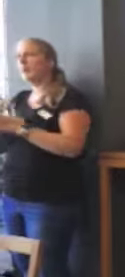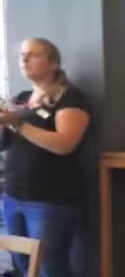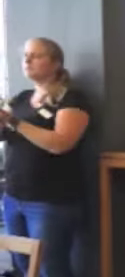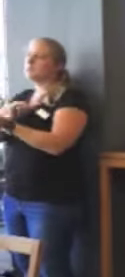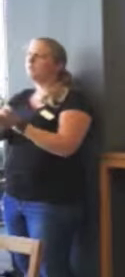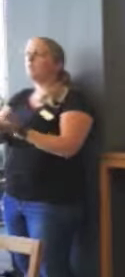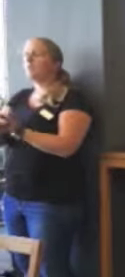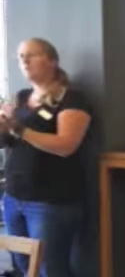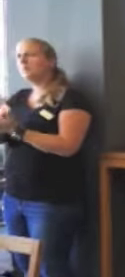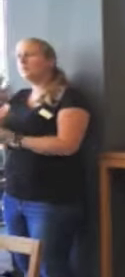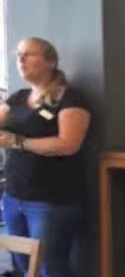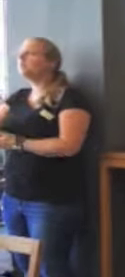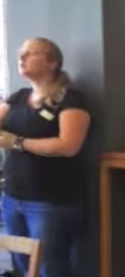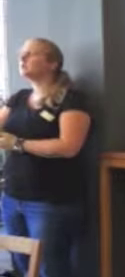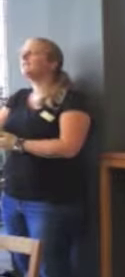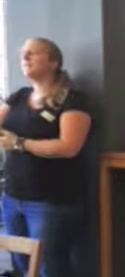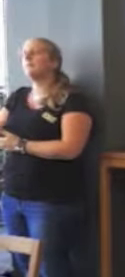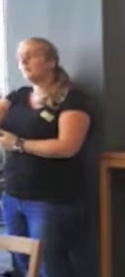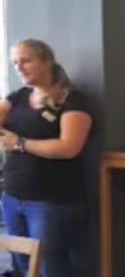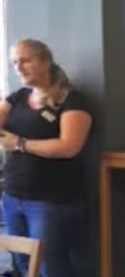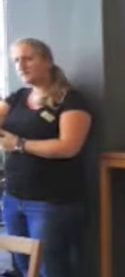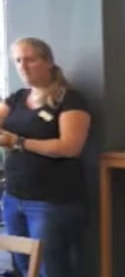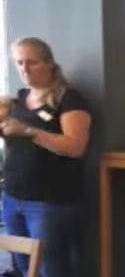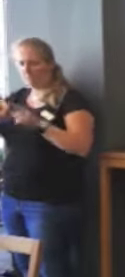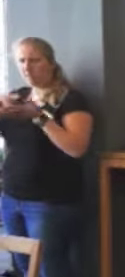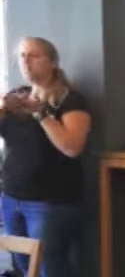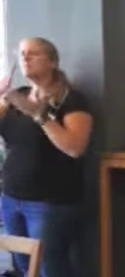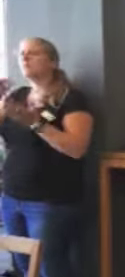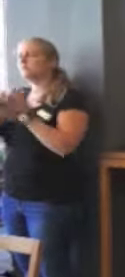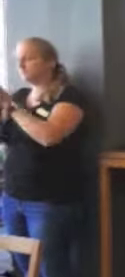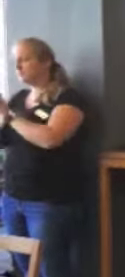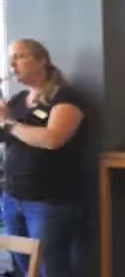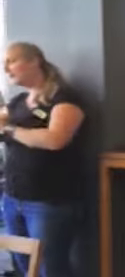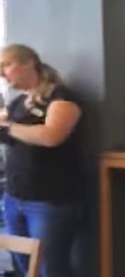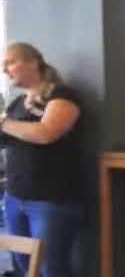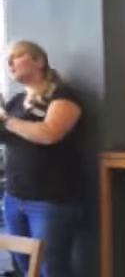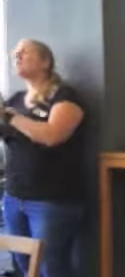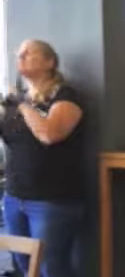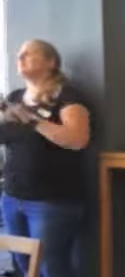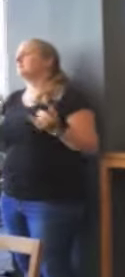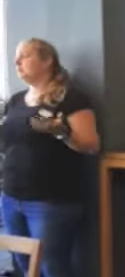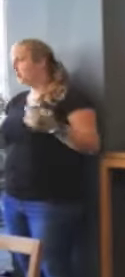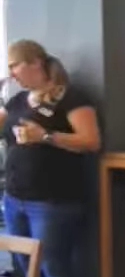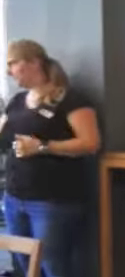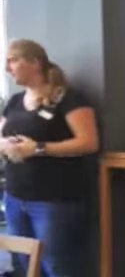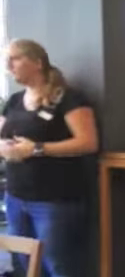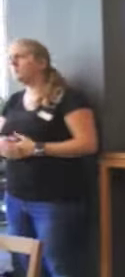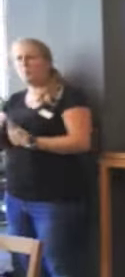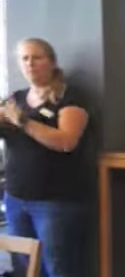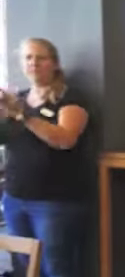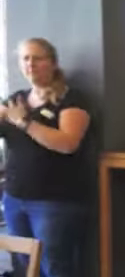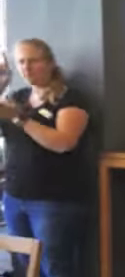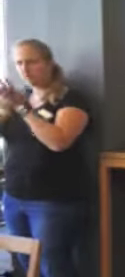000 dokument som är sökbara över internet så småningom här. Och det här gör vi för att locka